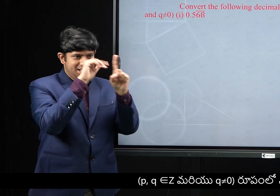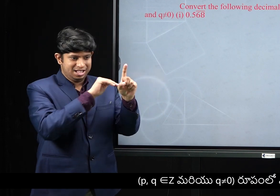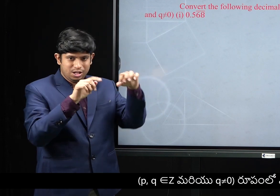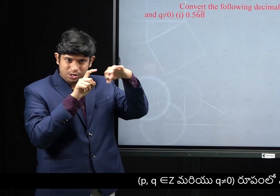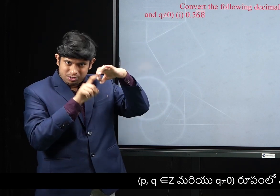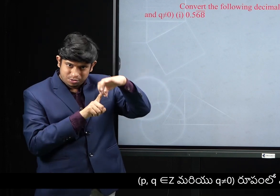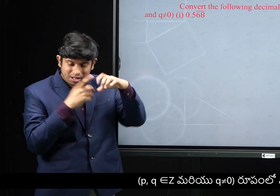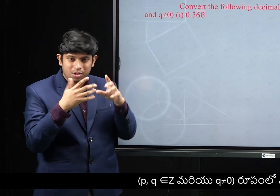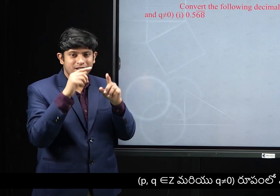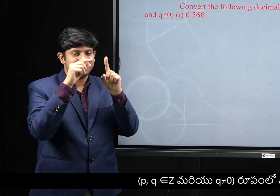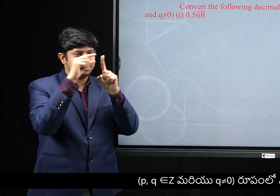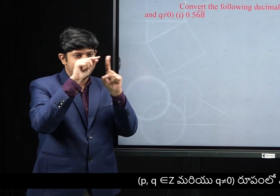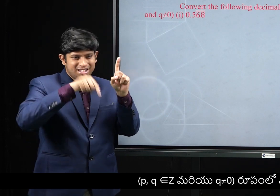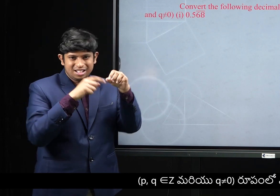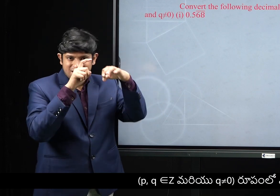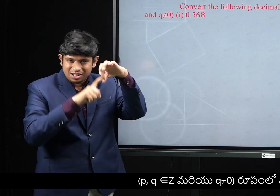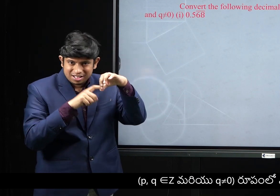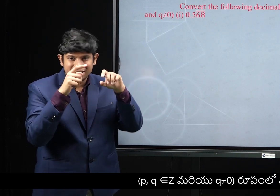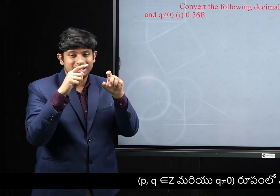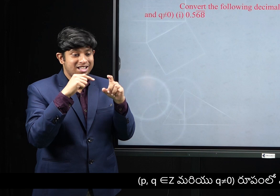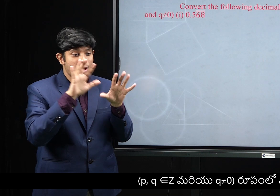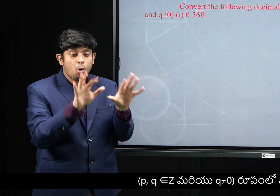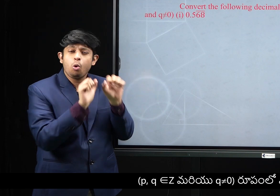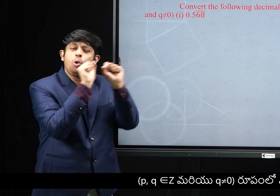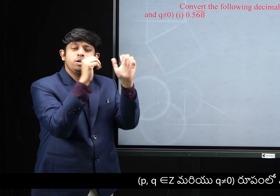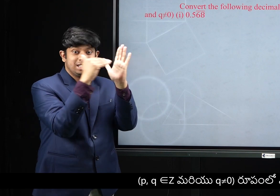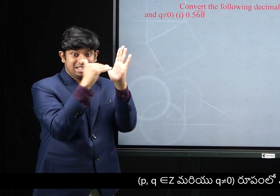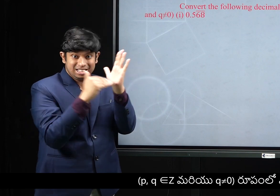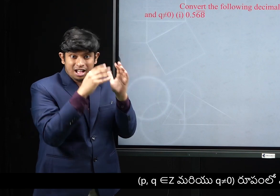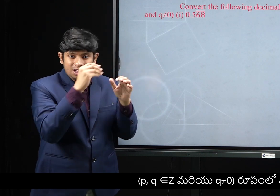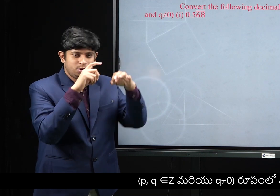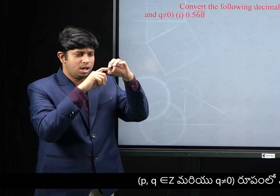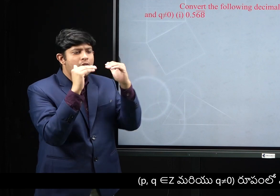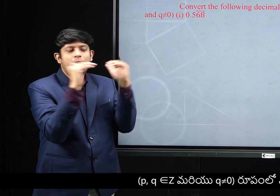belongs to z, q is not equals to 0 రూపంలో మార్చండి.